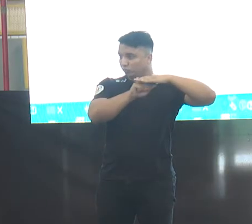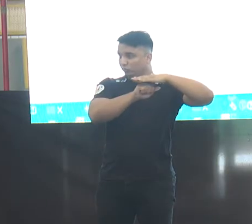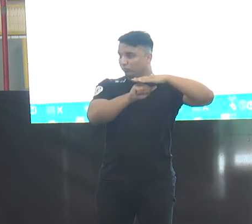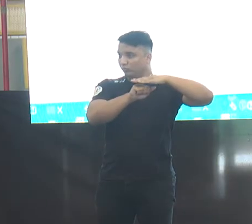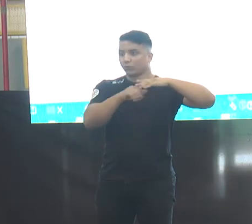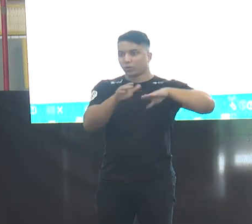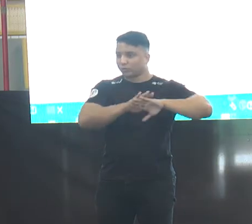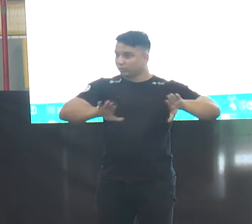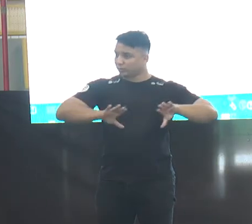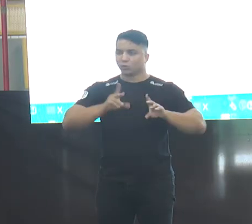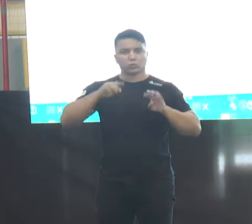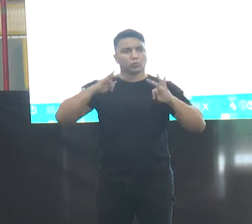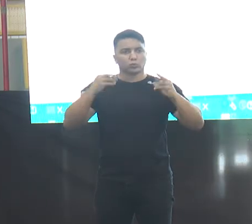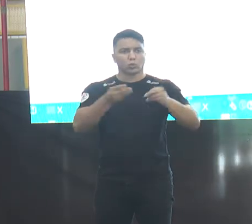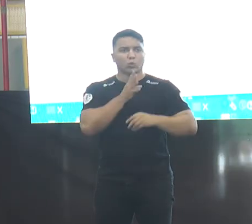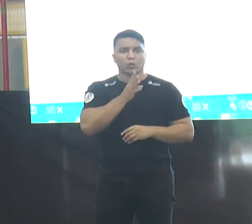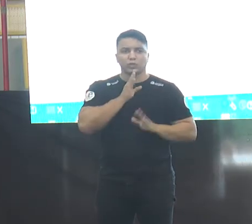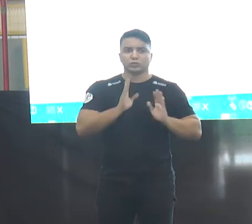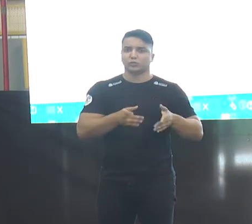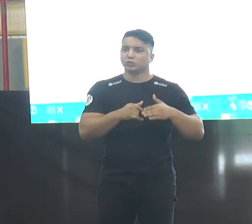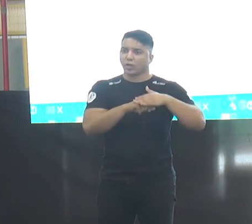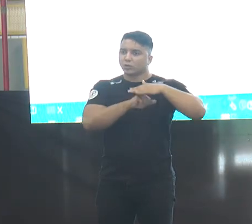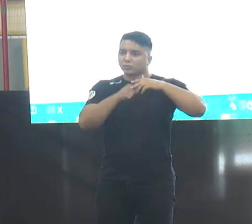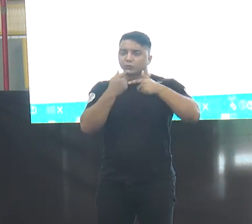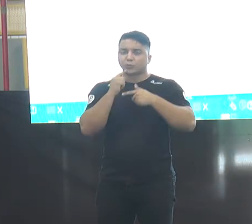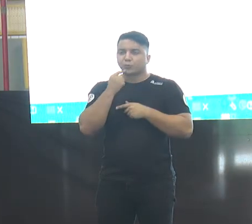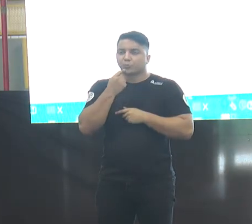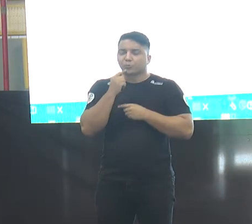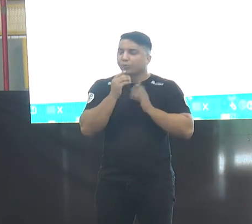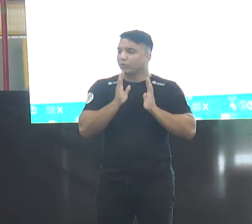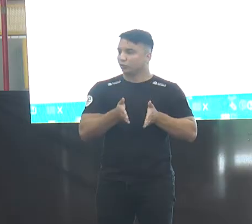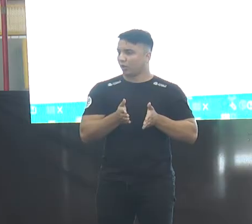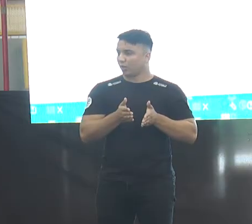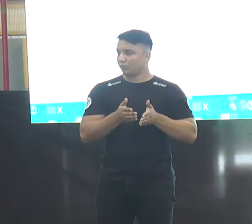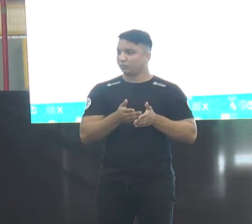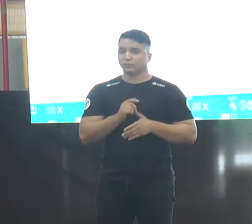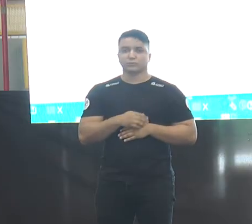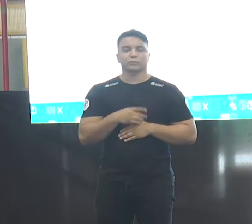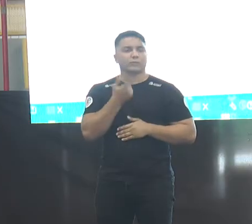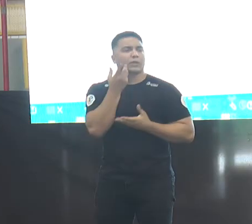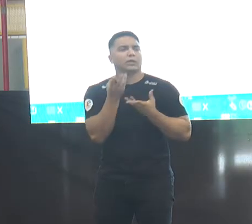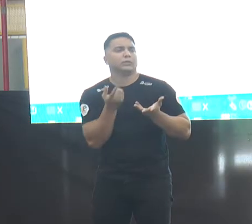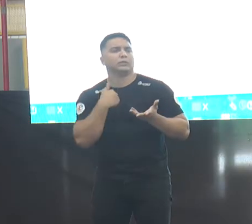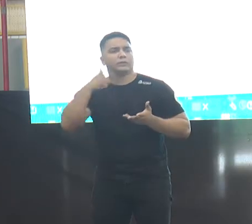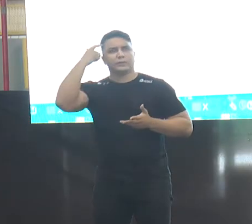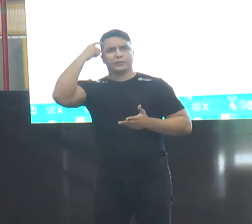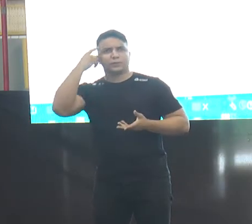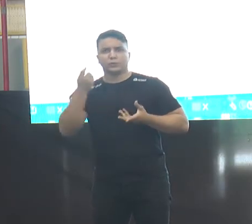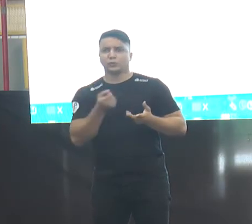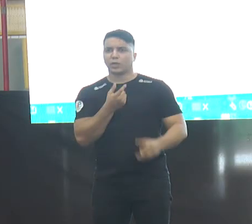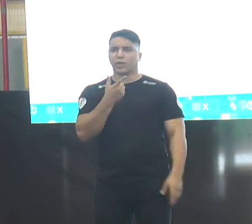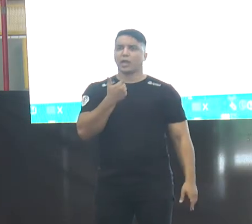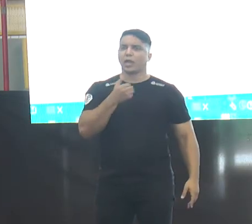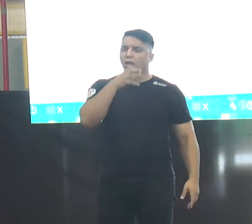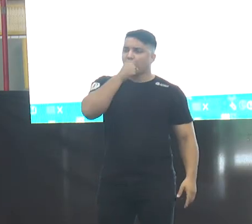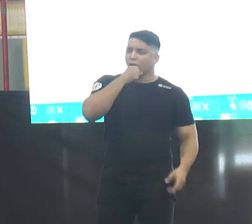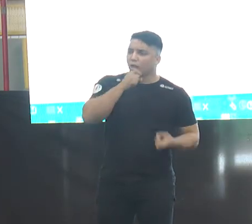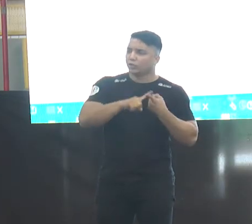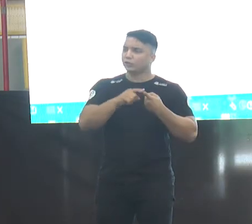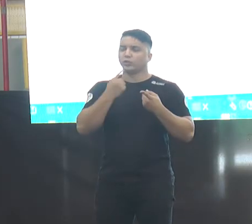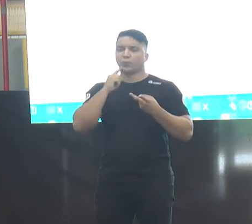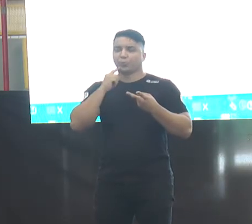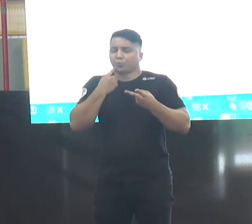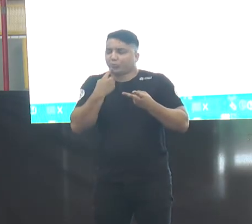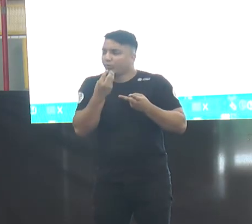ácido é ácido e todo mundo já chupou alguma coisa ácida. Aí você para e pensa, poxa, mas o quê? Laranja, limão, tem